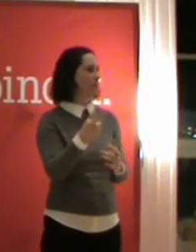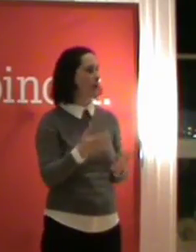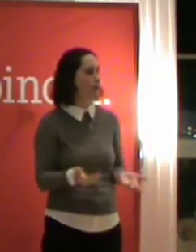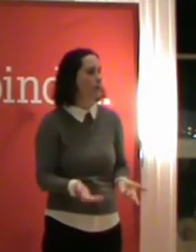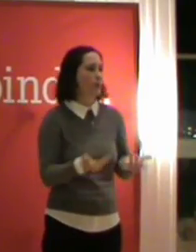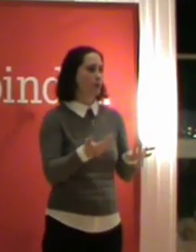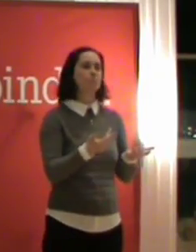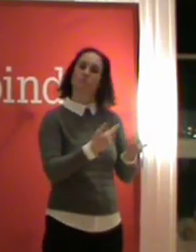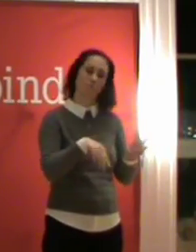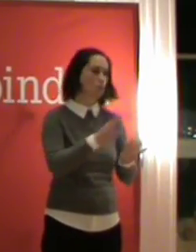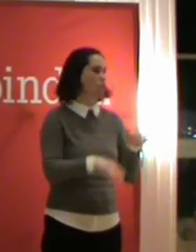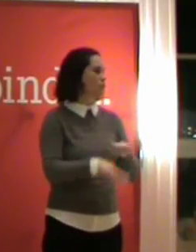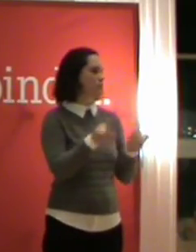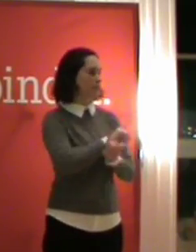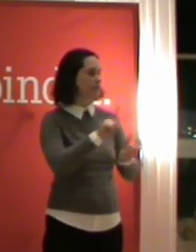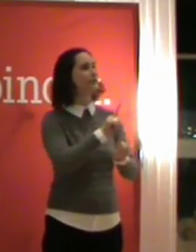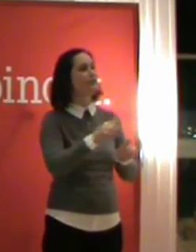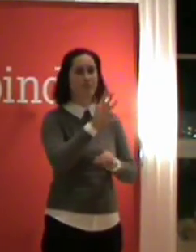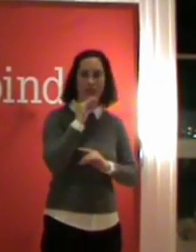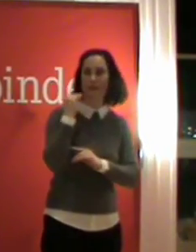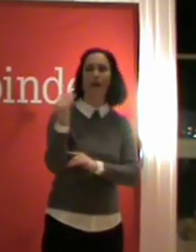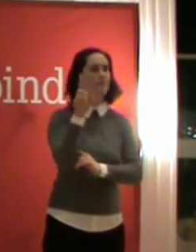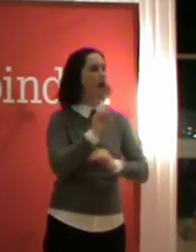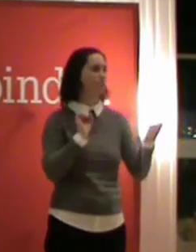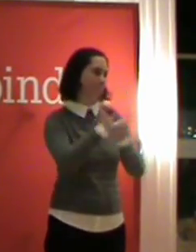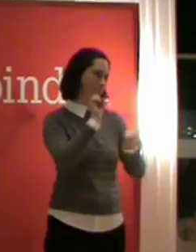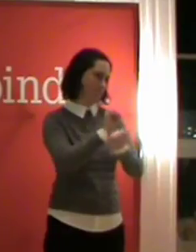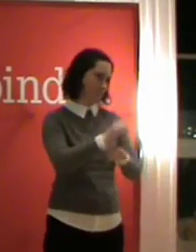Aufmerksamkeitsbemühungen zu unterstützen. Vielen Dank.